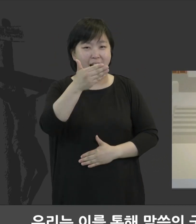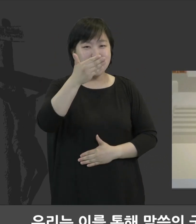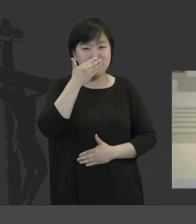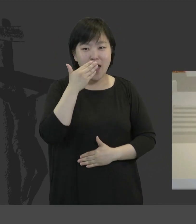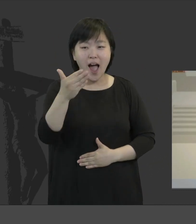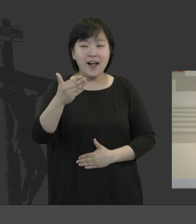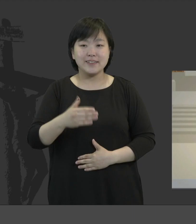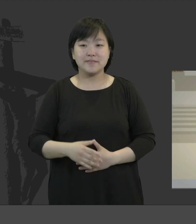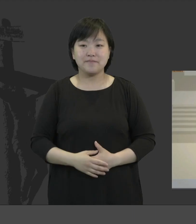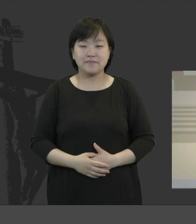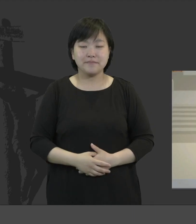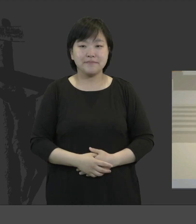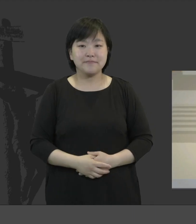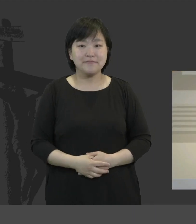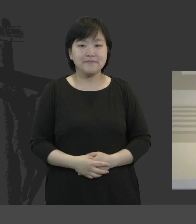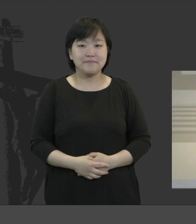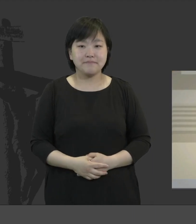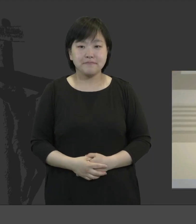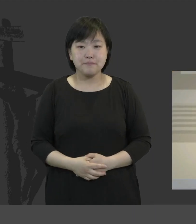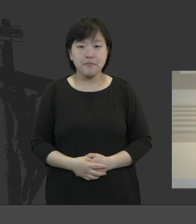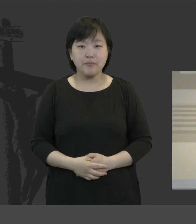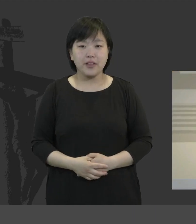됩니다.